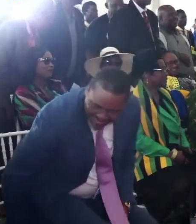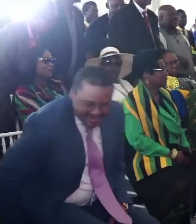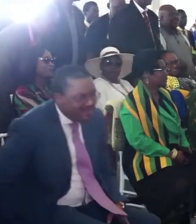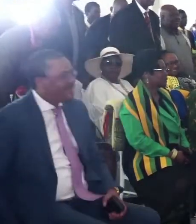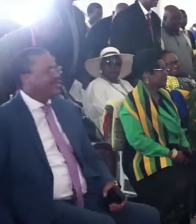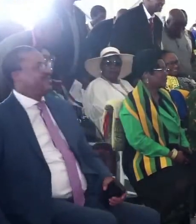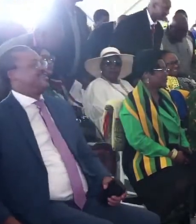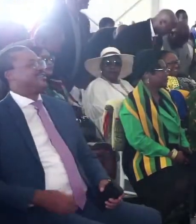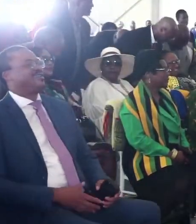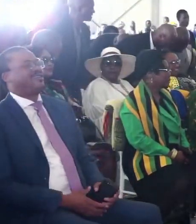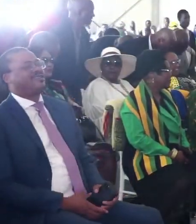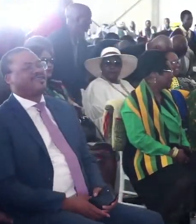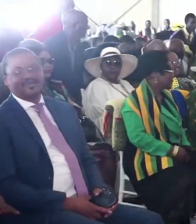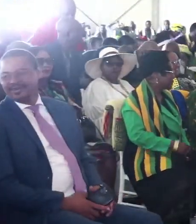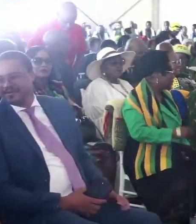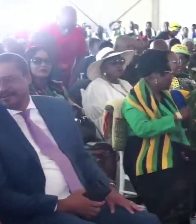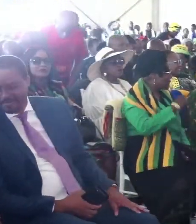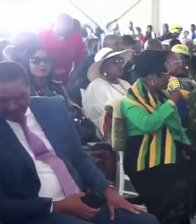Yabulela.